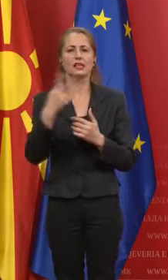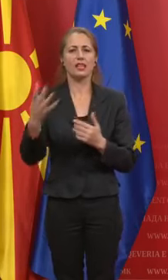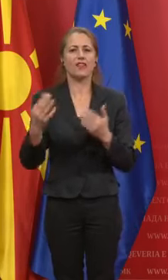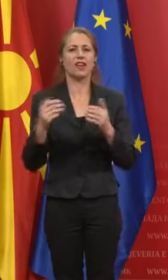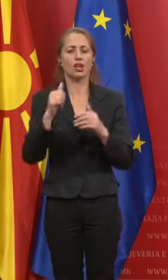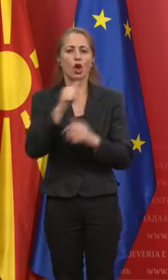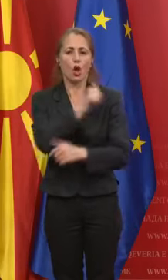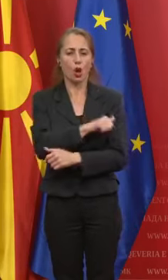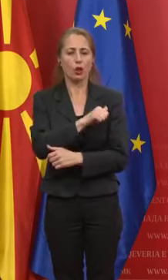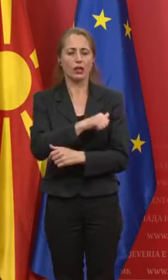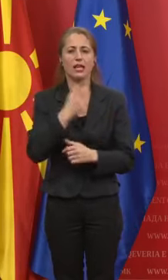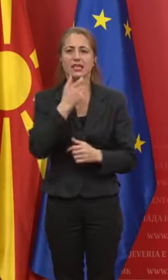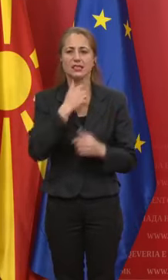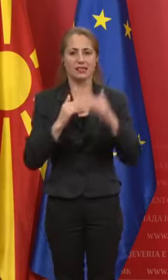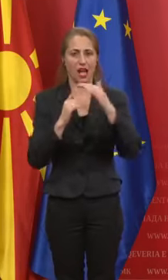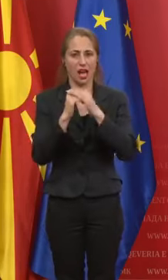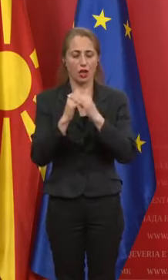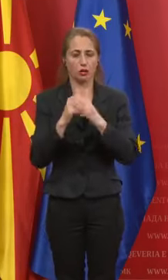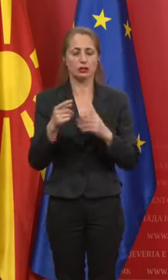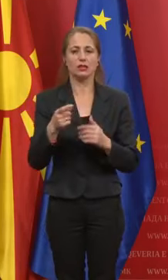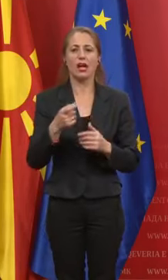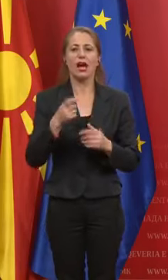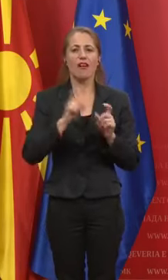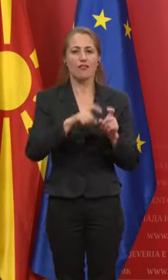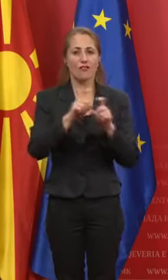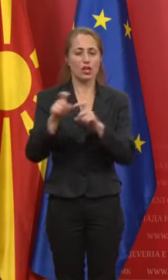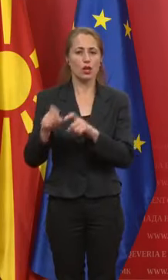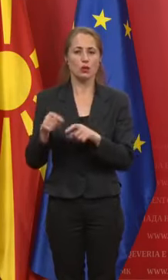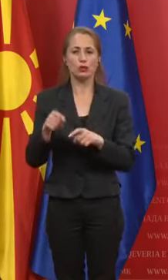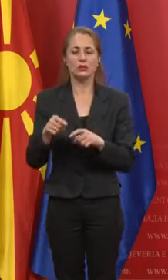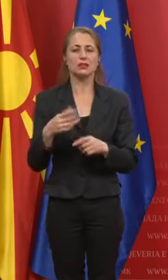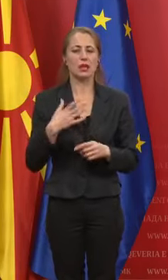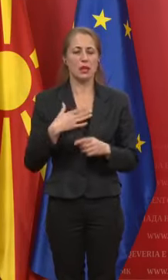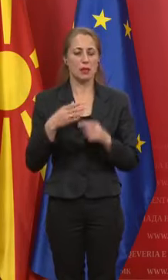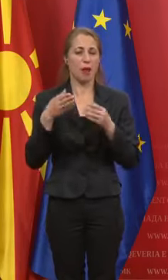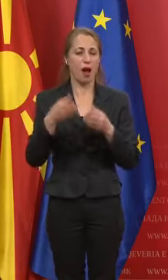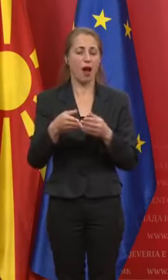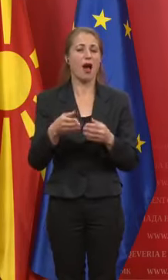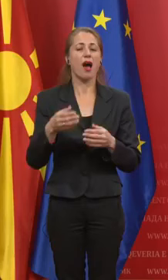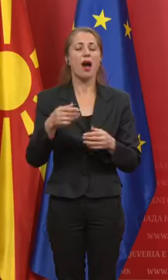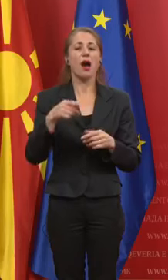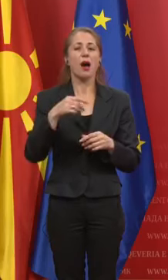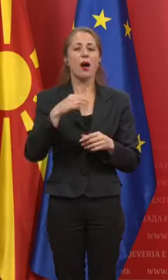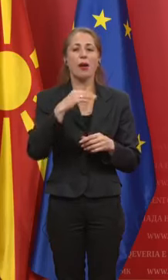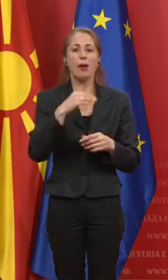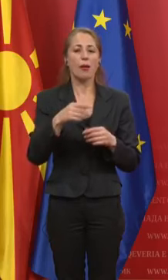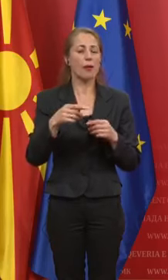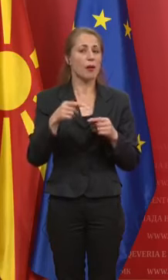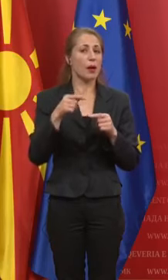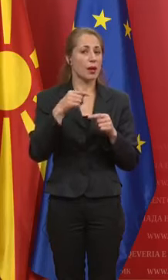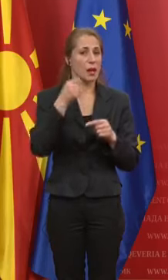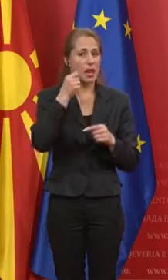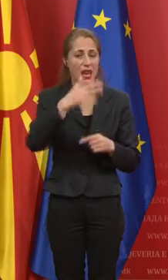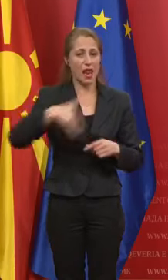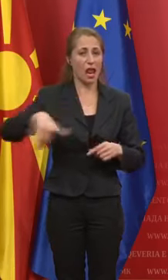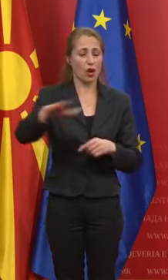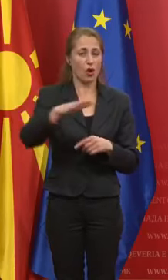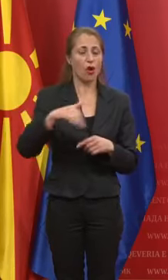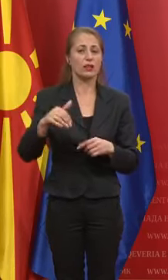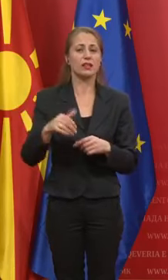години. Ово укажува на тоа дека вирусот е се поприсутен помеѓу работоспособното население